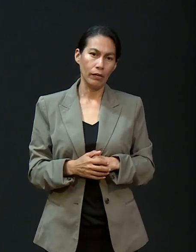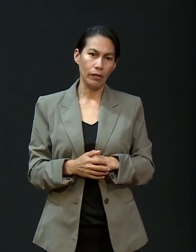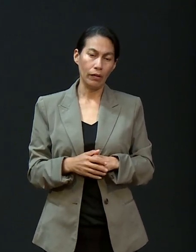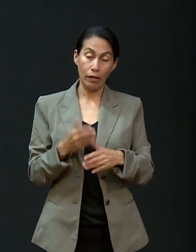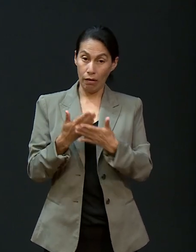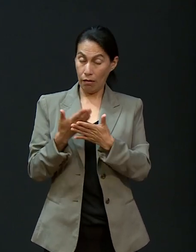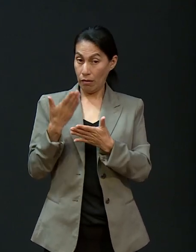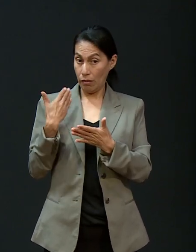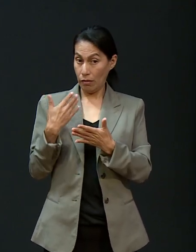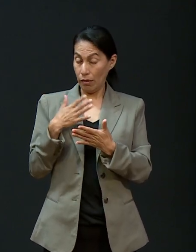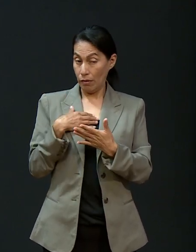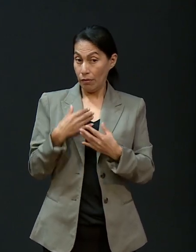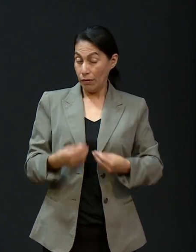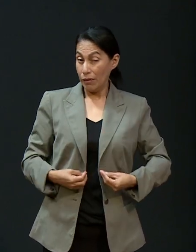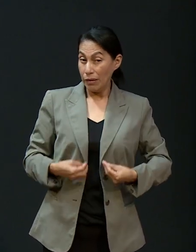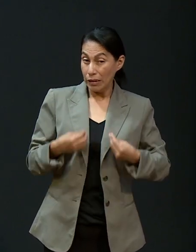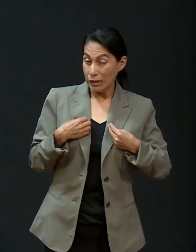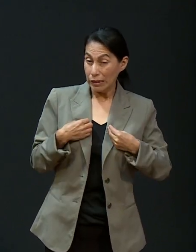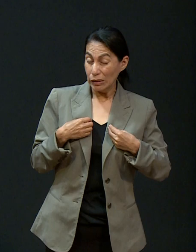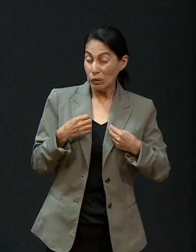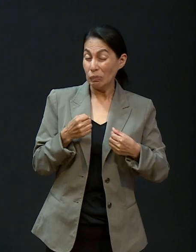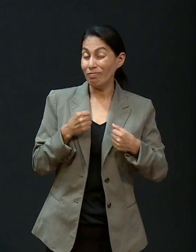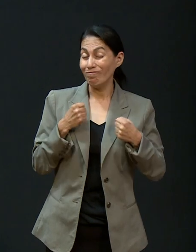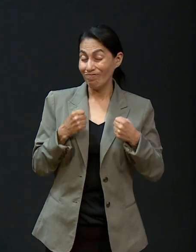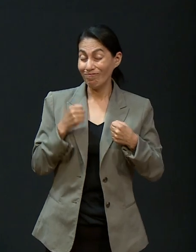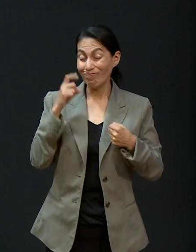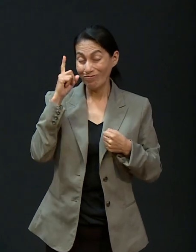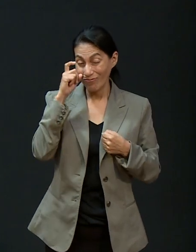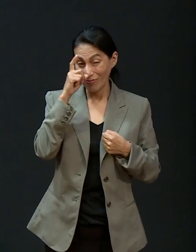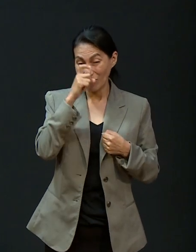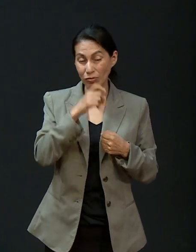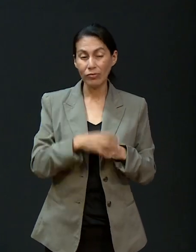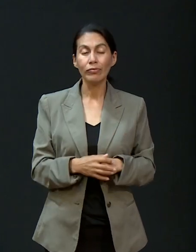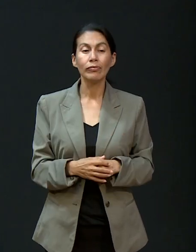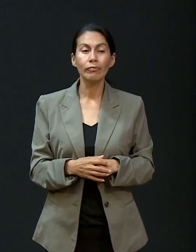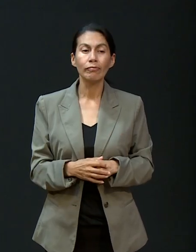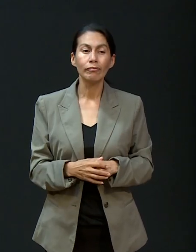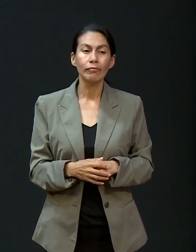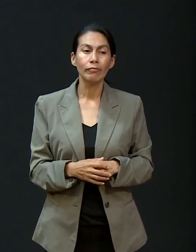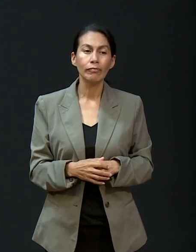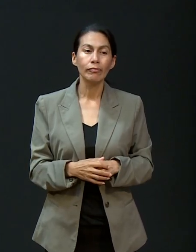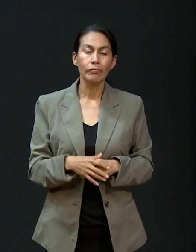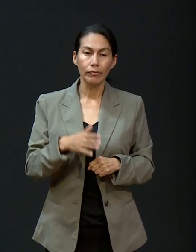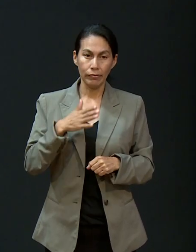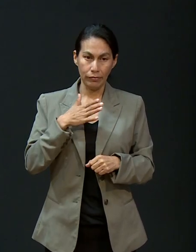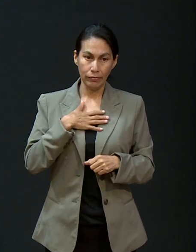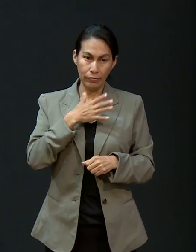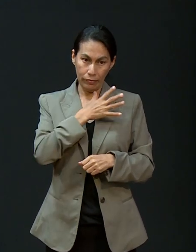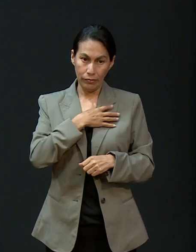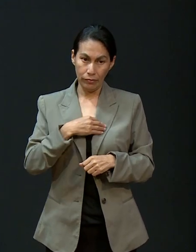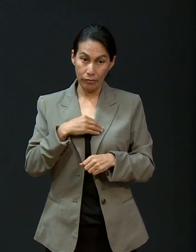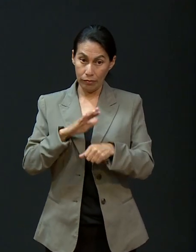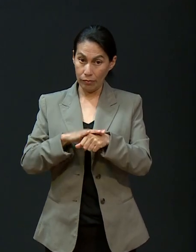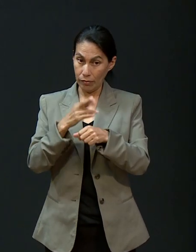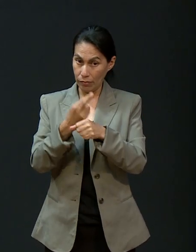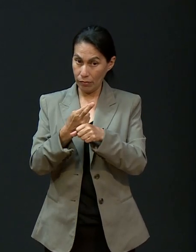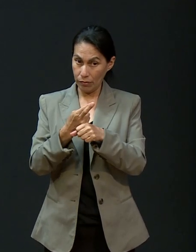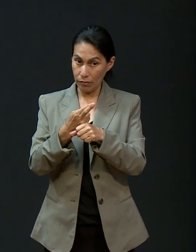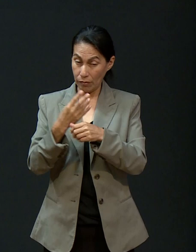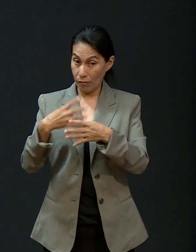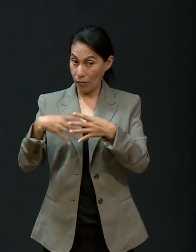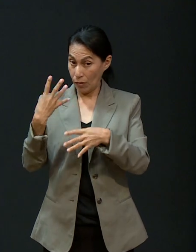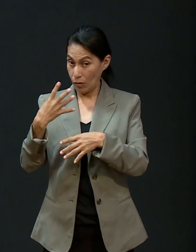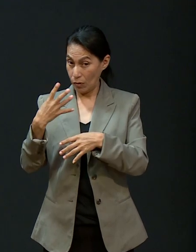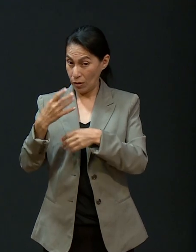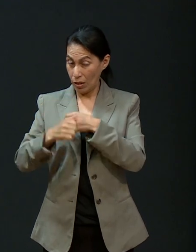que ocurrió en nuestra vida, muy fuerte, digamos así, porque nuestro hijo